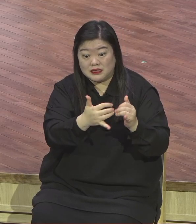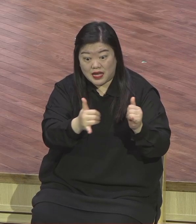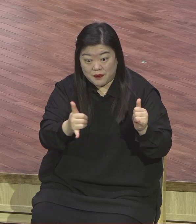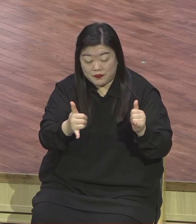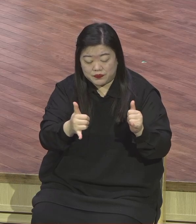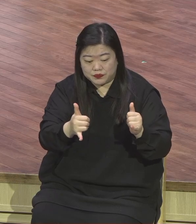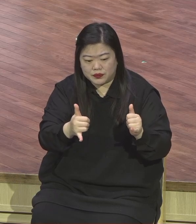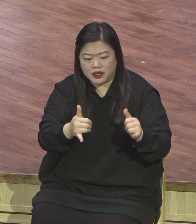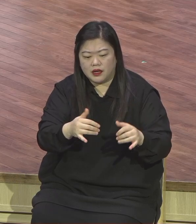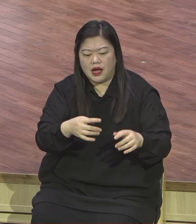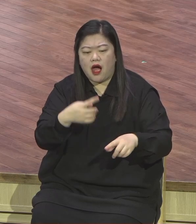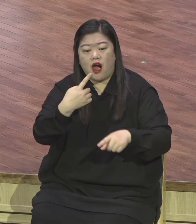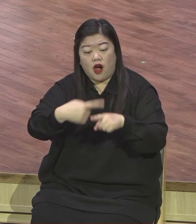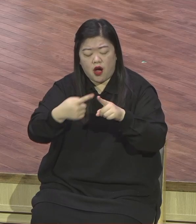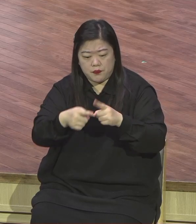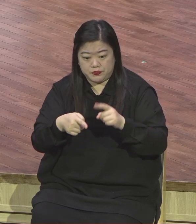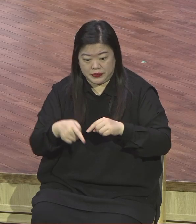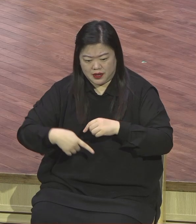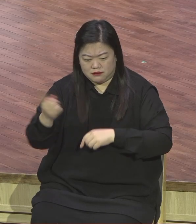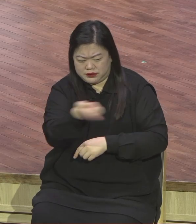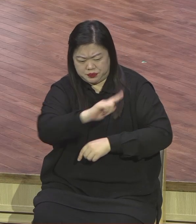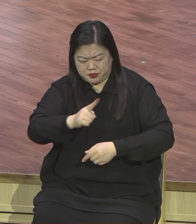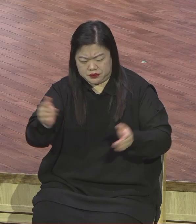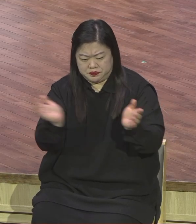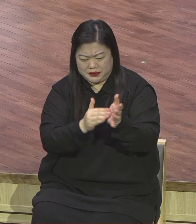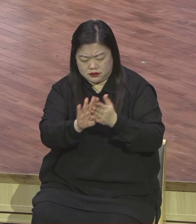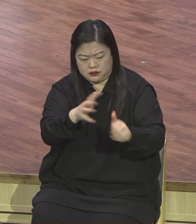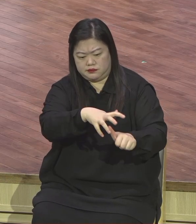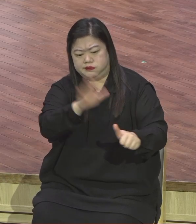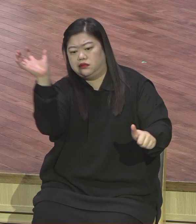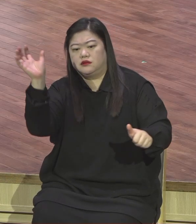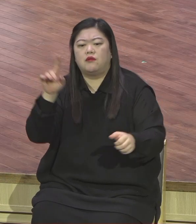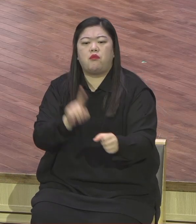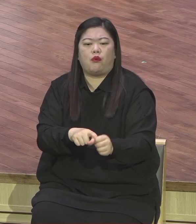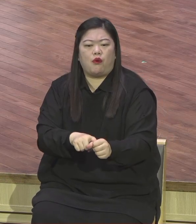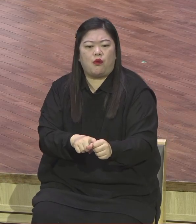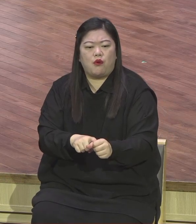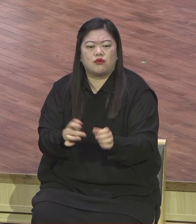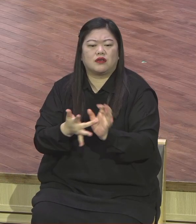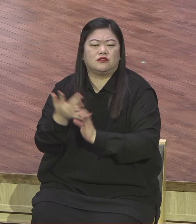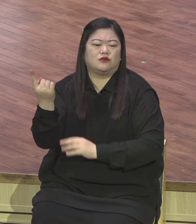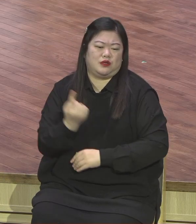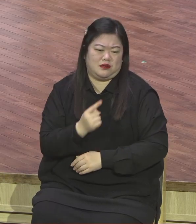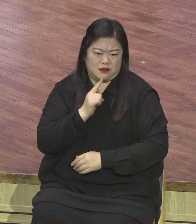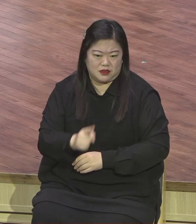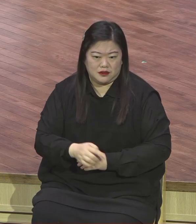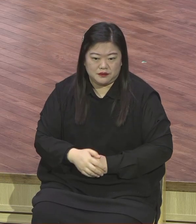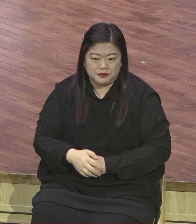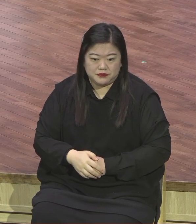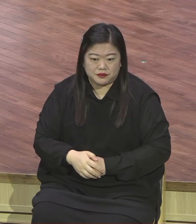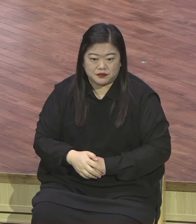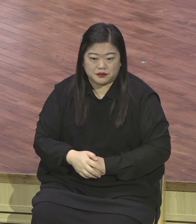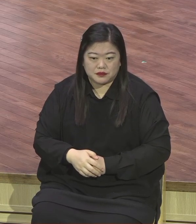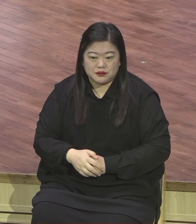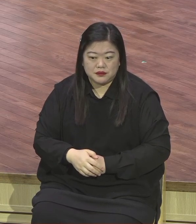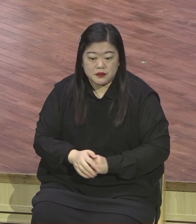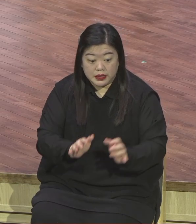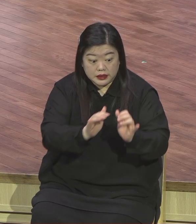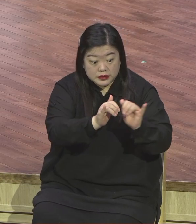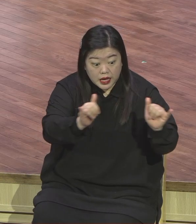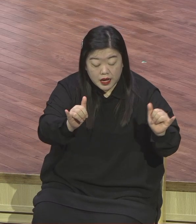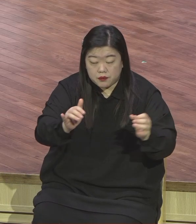해방시켜 주신 것이 평화라고 해방시켜 주는 것이 평화라니까요. 하나님과 원수되어 모든